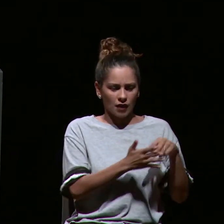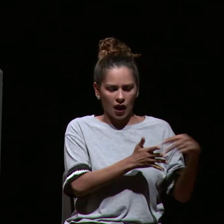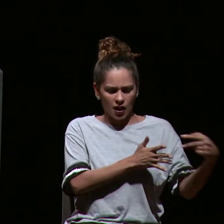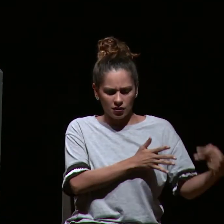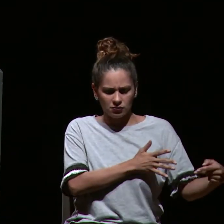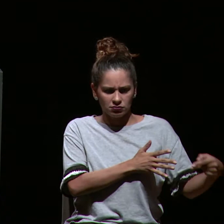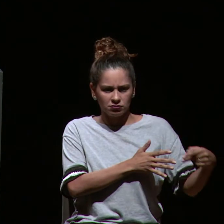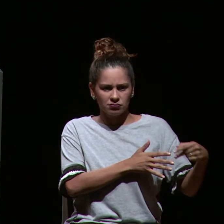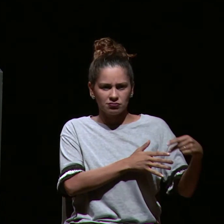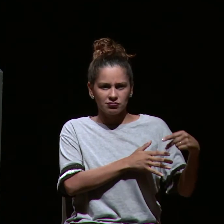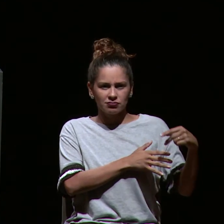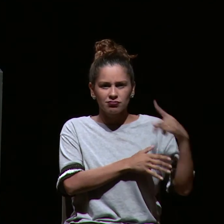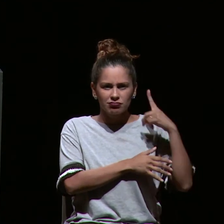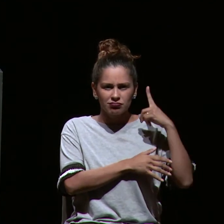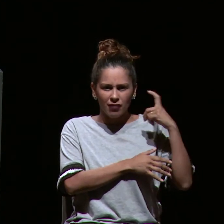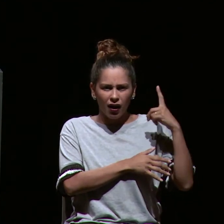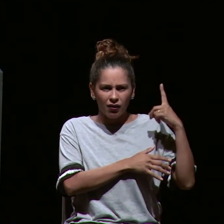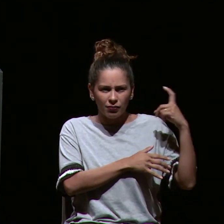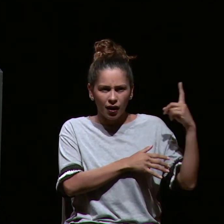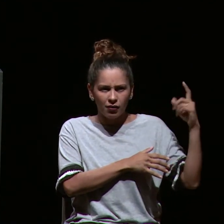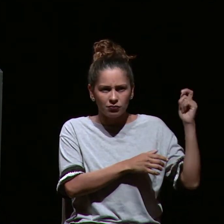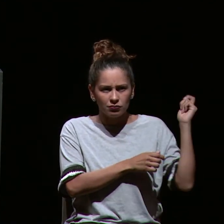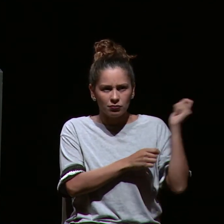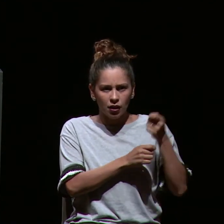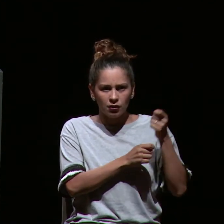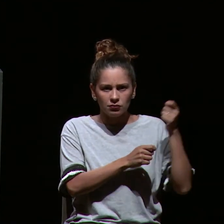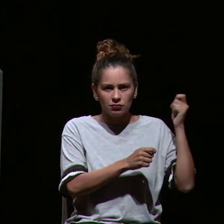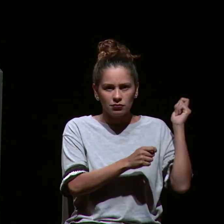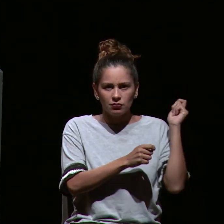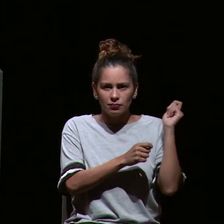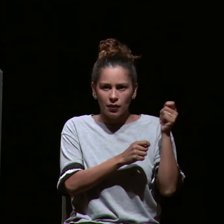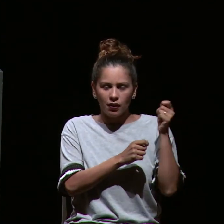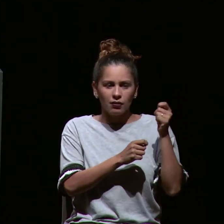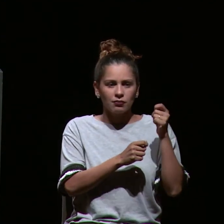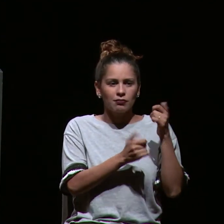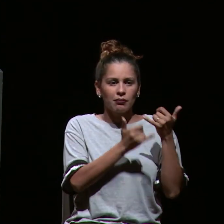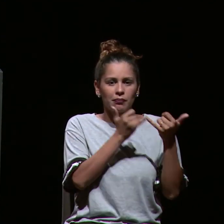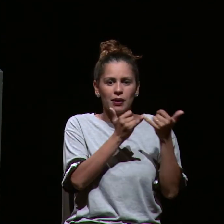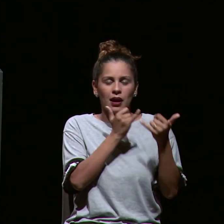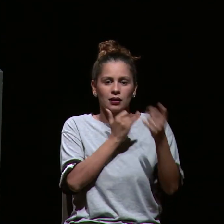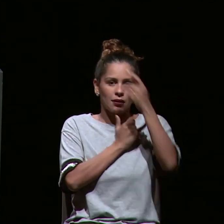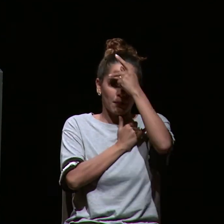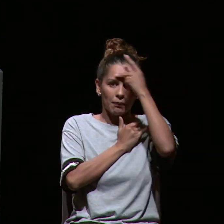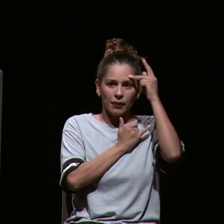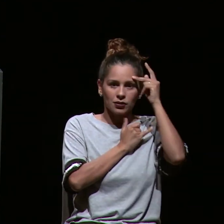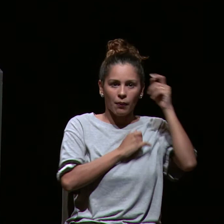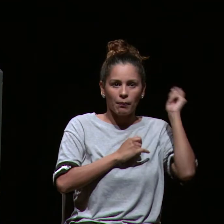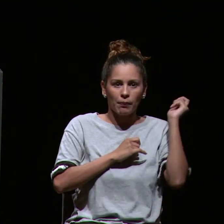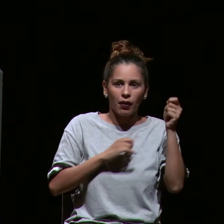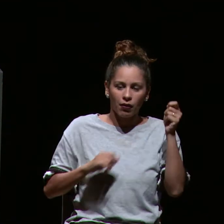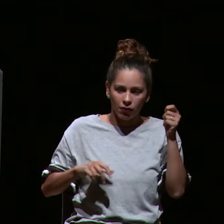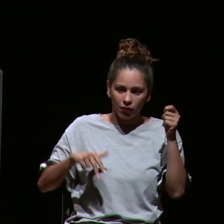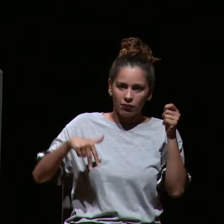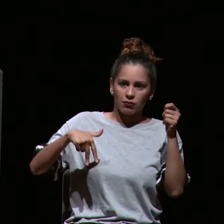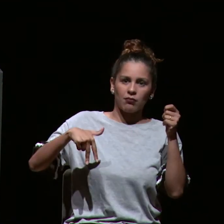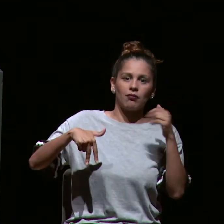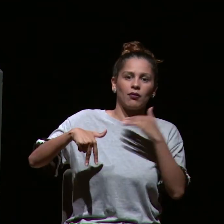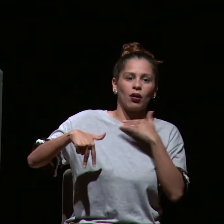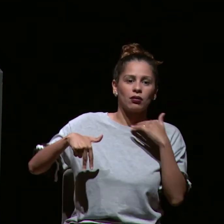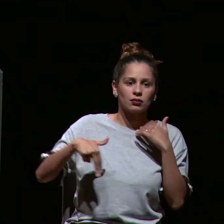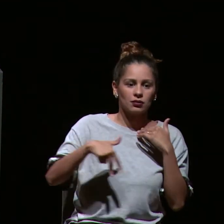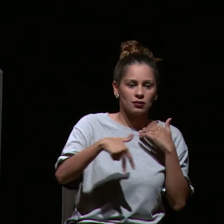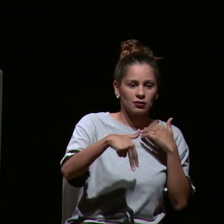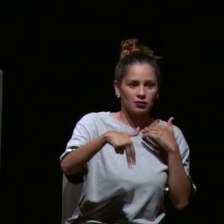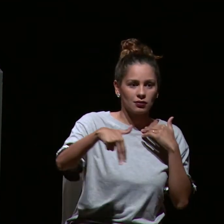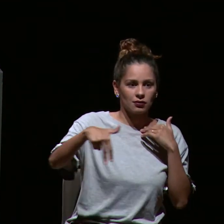água, batia sem cessar, e a cada batida me parecia ser um morto que entrava por ali da outra vida. Pensem agora a noite que eu passei ali.